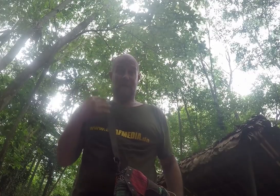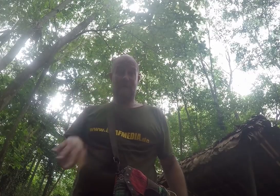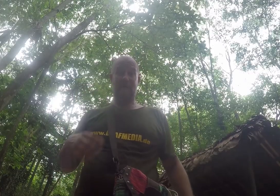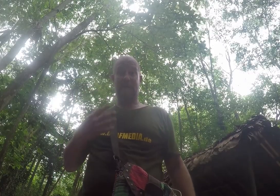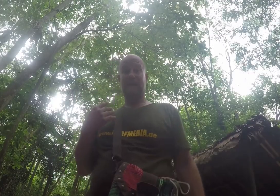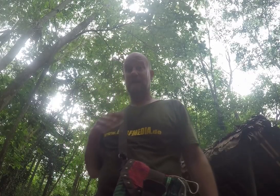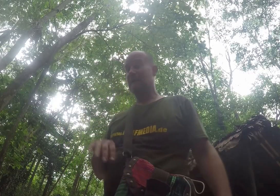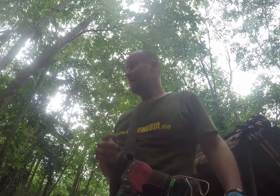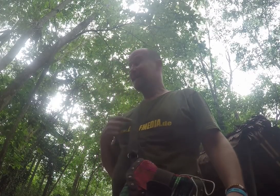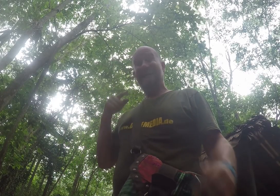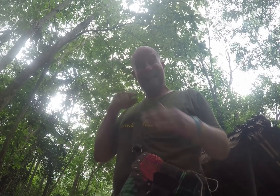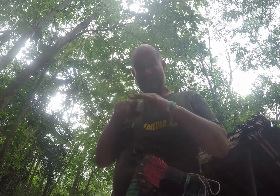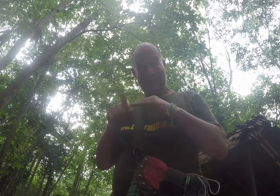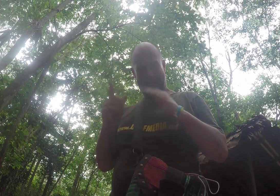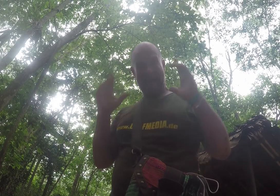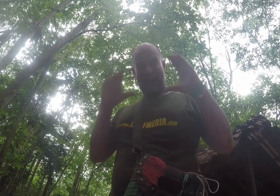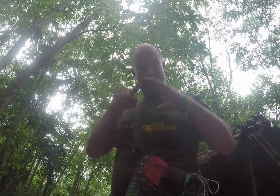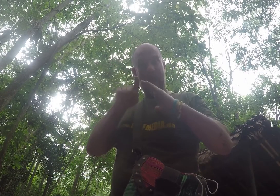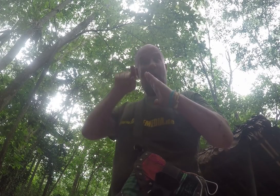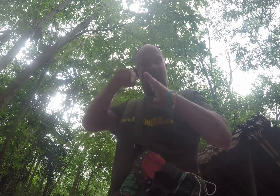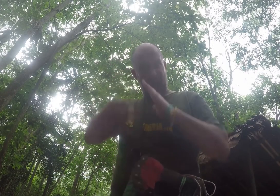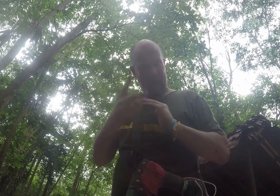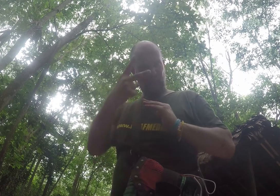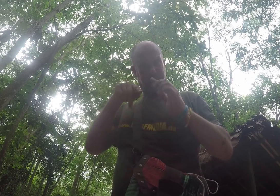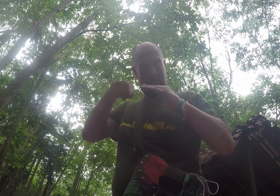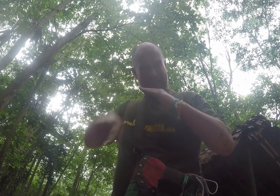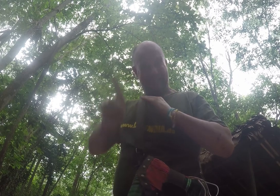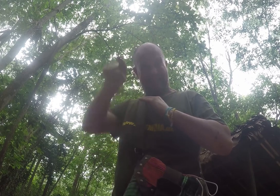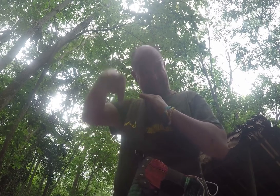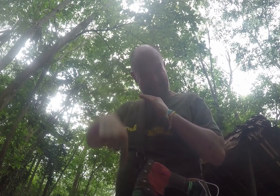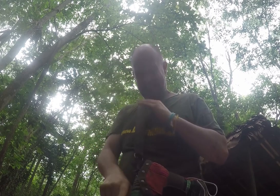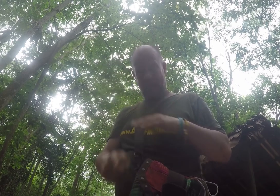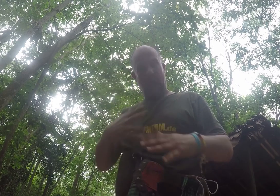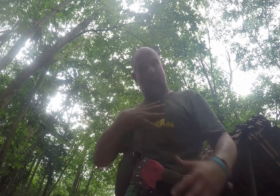Boah, das ist echt ein wirres Tunnelsystem. Das waren zwei Tunnel, die sich kreuzten.